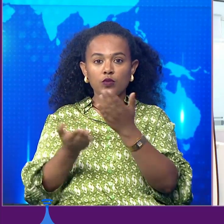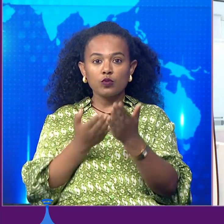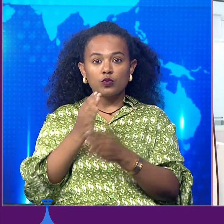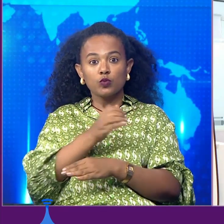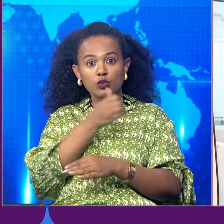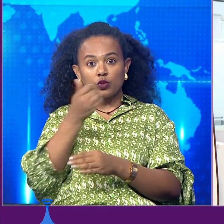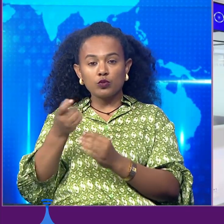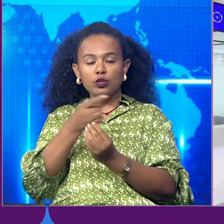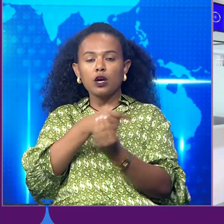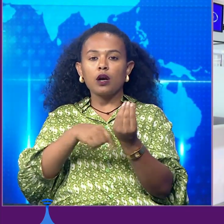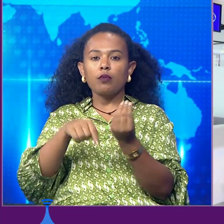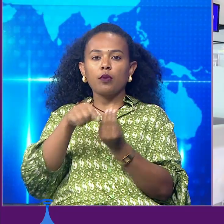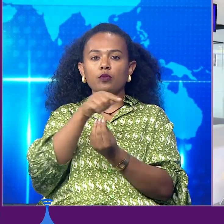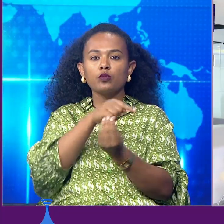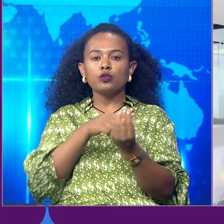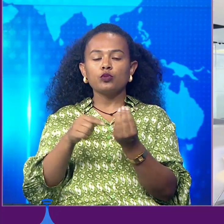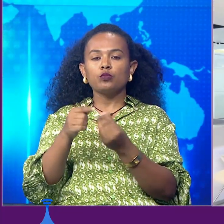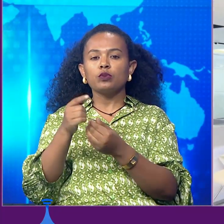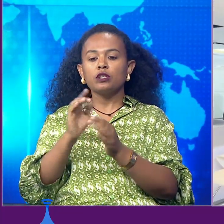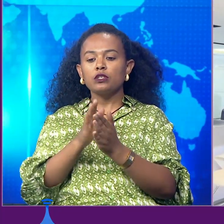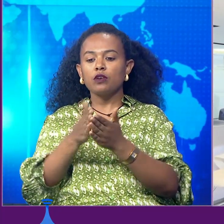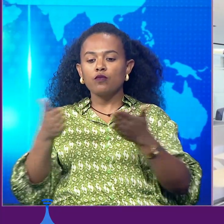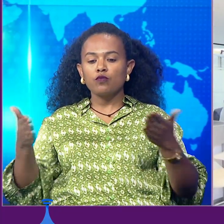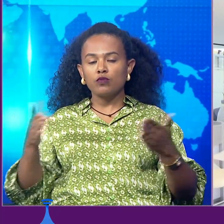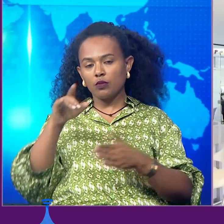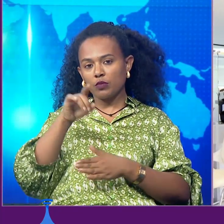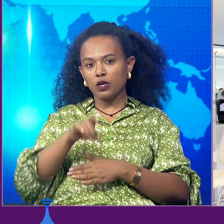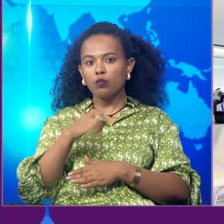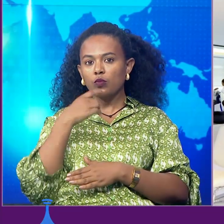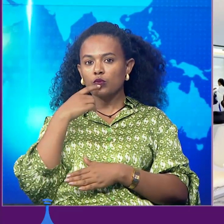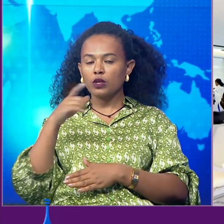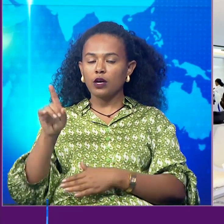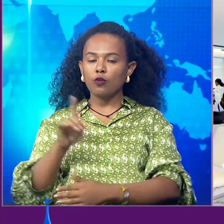ሌሎች አካባቢዎችም ሊሰፉ እንደሚገቡ ተናግረዋል።